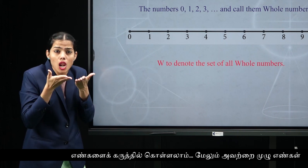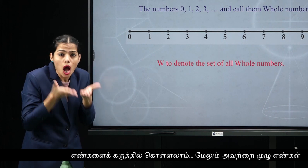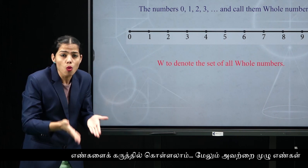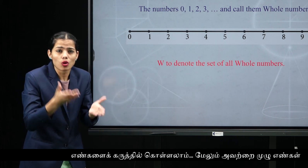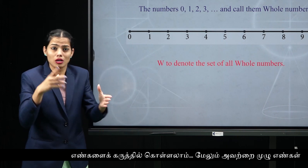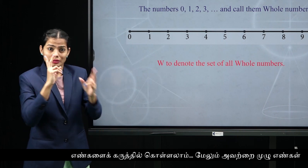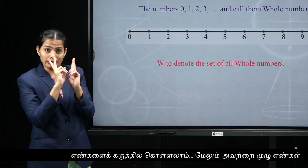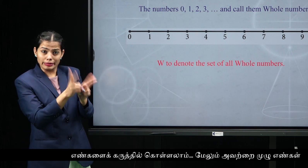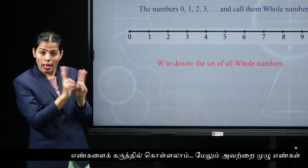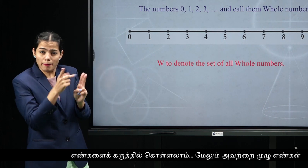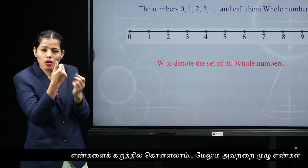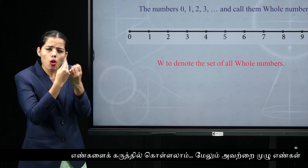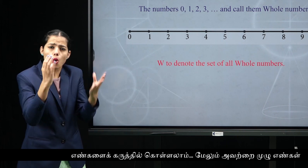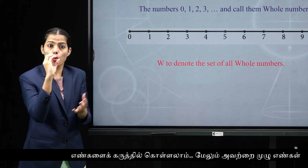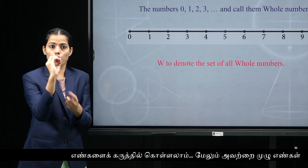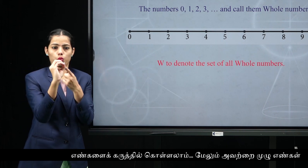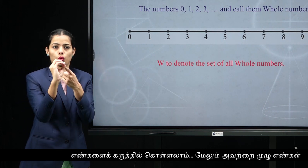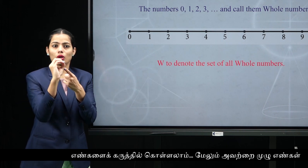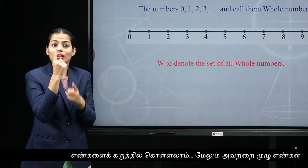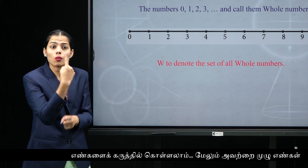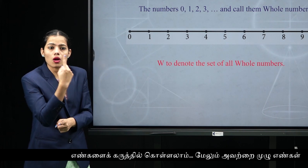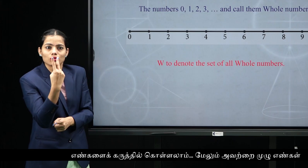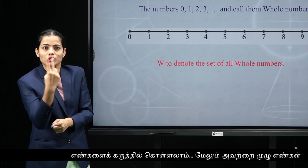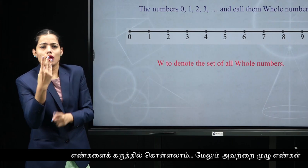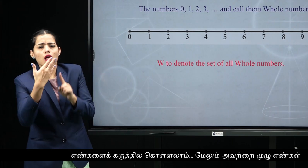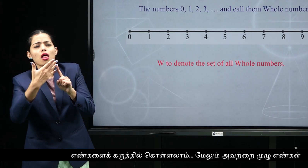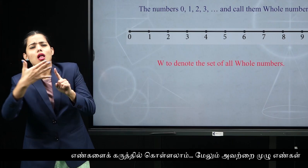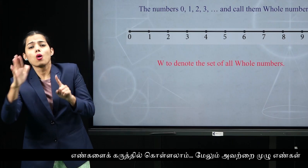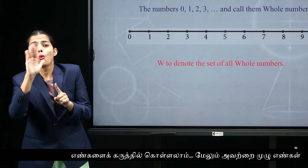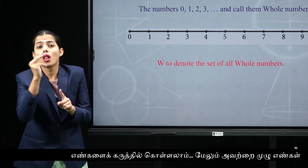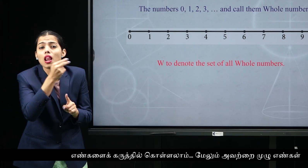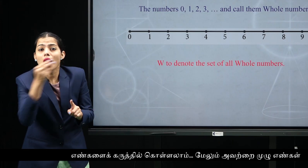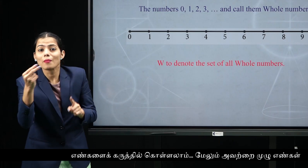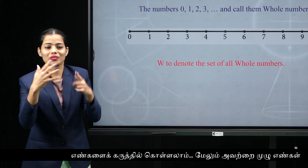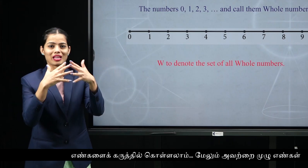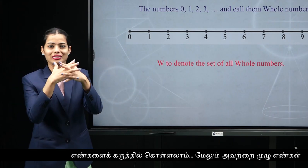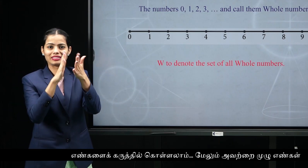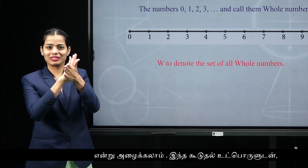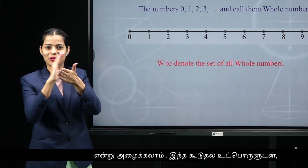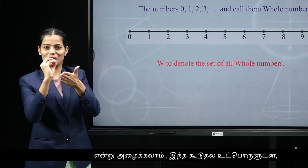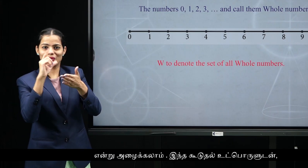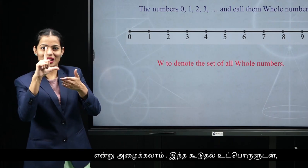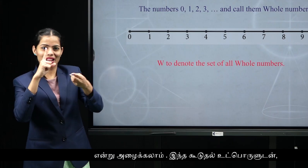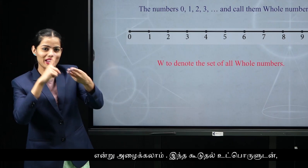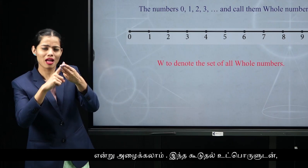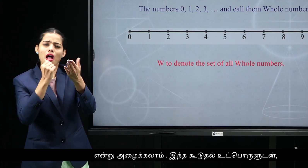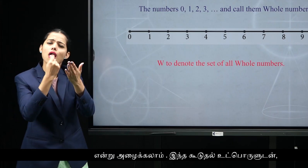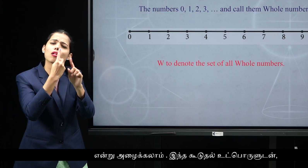1, 2, 3 எண்களை கருத்தில் கொள்ளலாம். மேலும் அவற்றை முழு எண்கள்